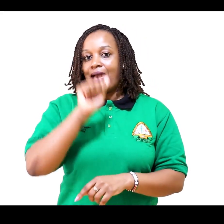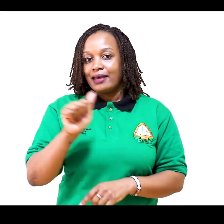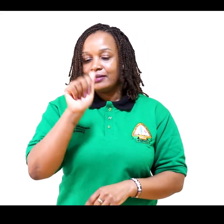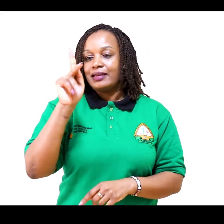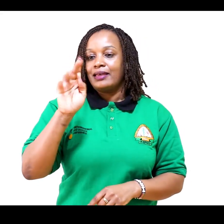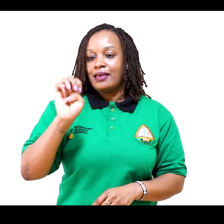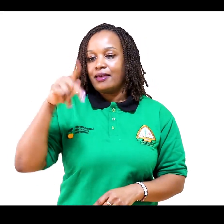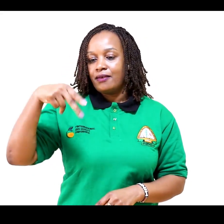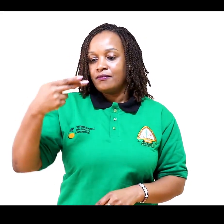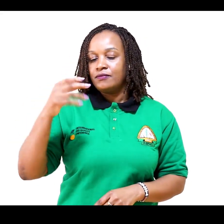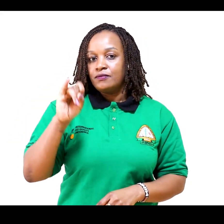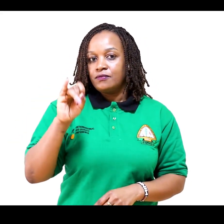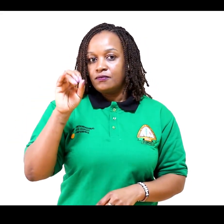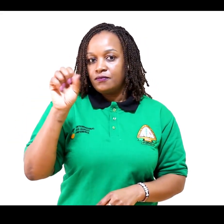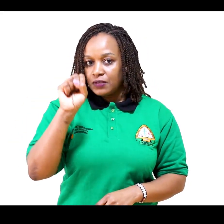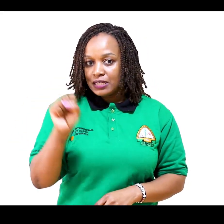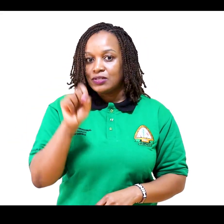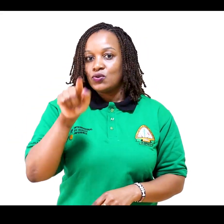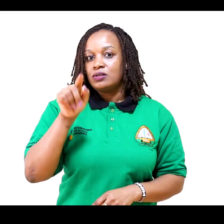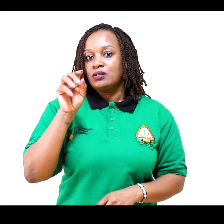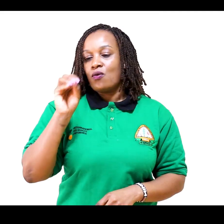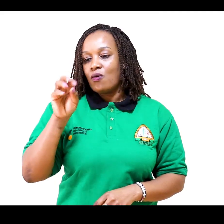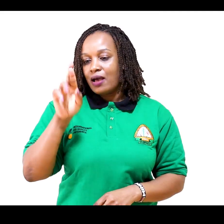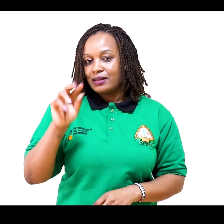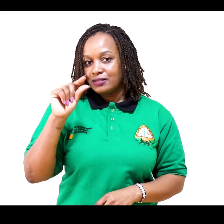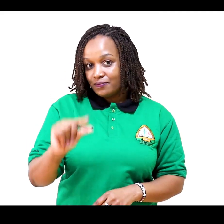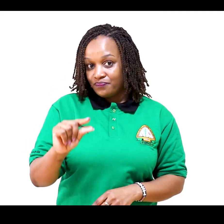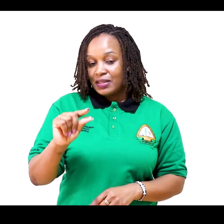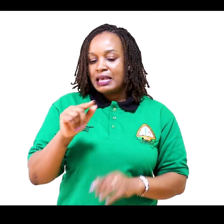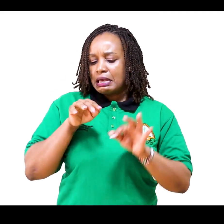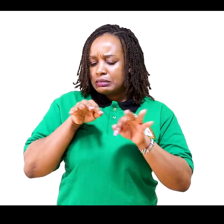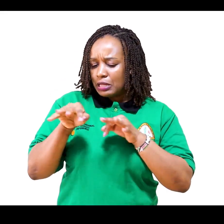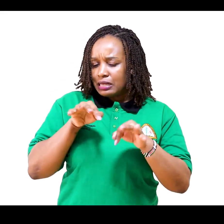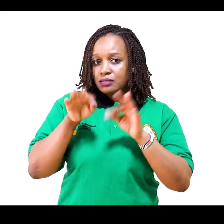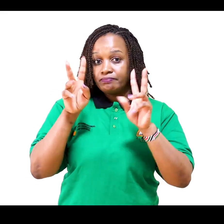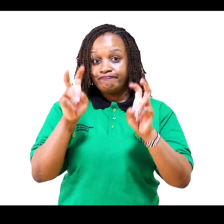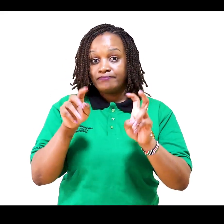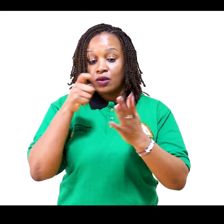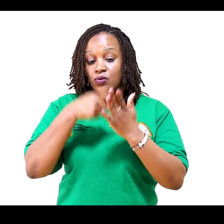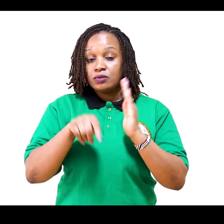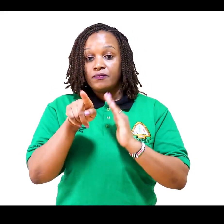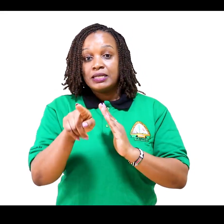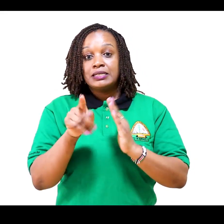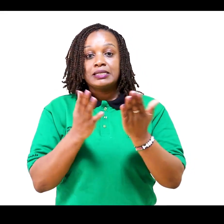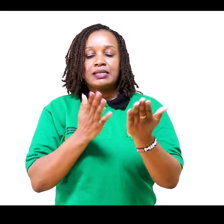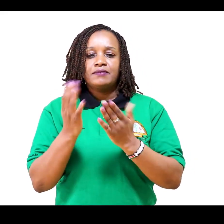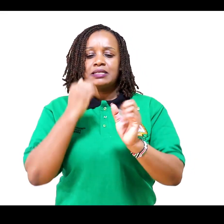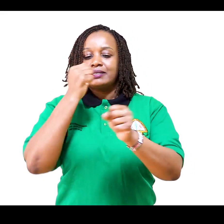IEICSPIT-team@kefis.org. Kufafanua suala hilo, gharama ya huduma hii haina malipo na inafanywa ndani ya saa 8